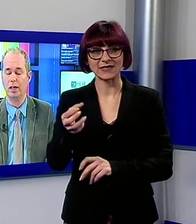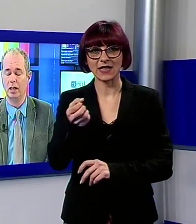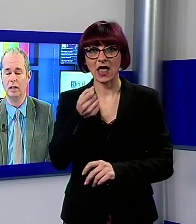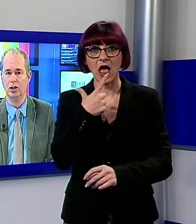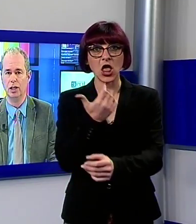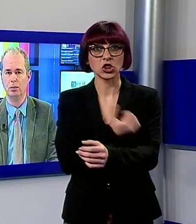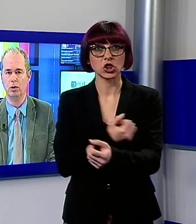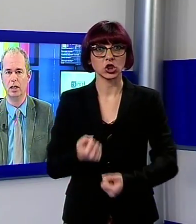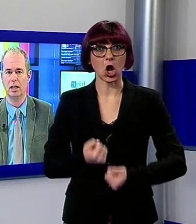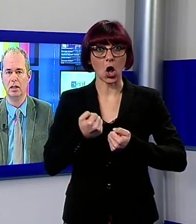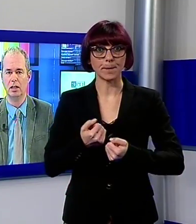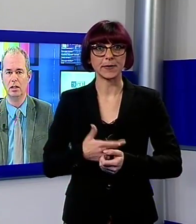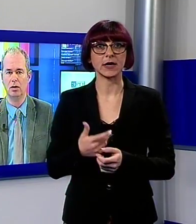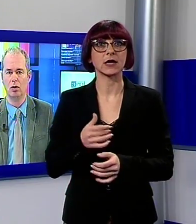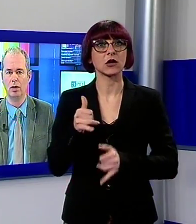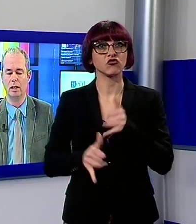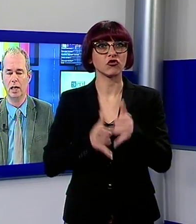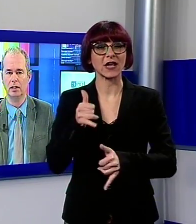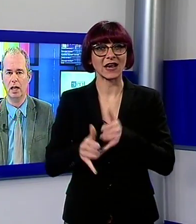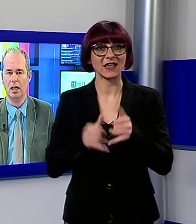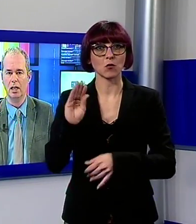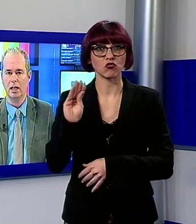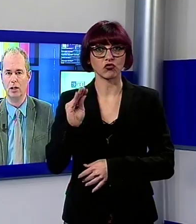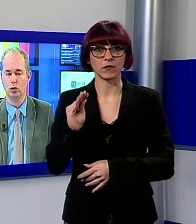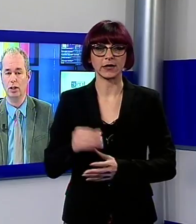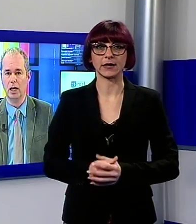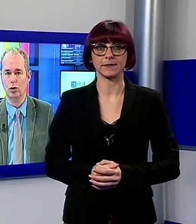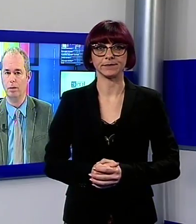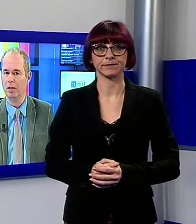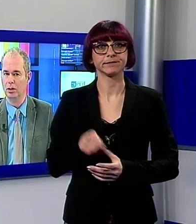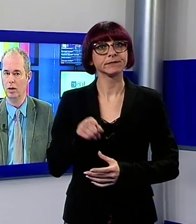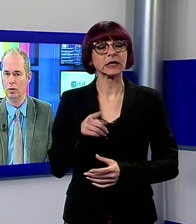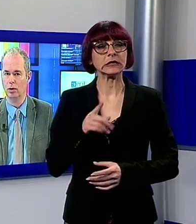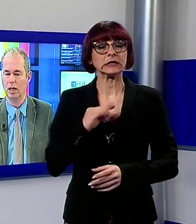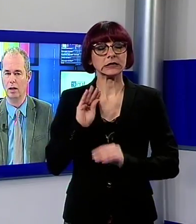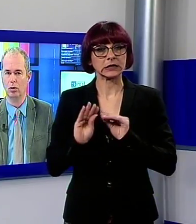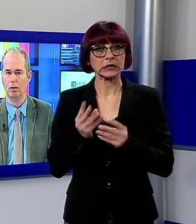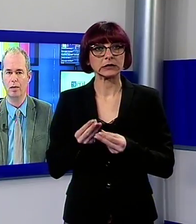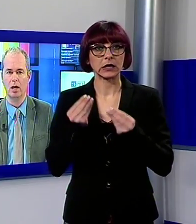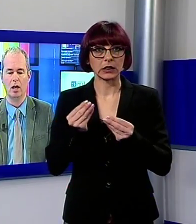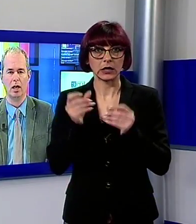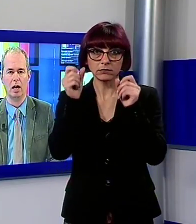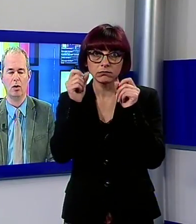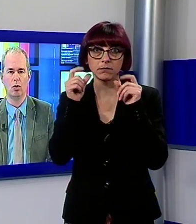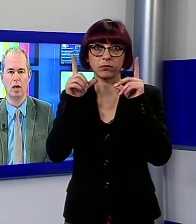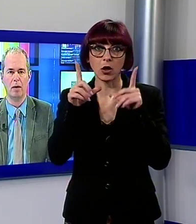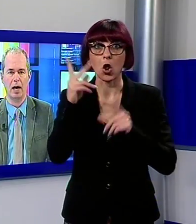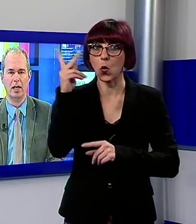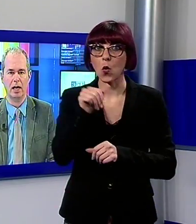giovanile, nel ciclismo dilettantistico, inchiesta che ha suscitato impressione non soltanto a Lucca ma anche